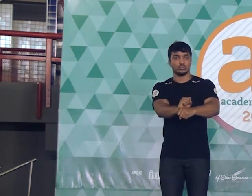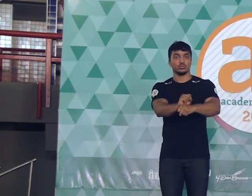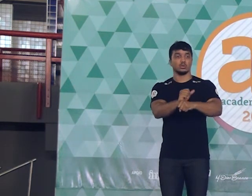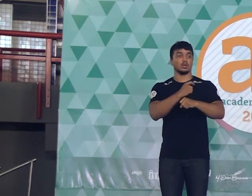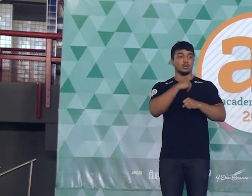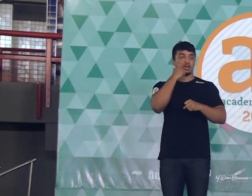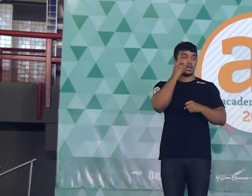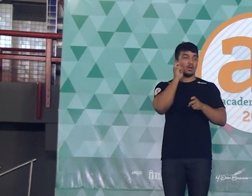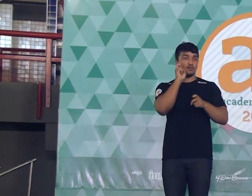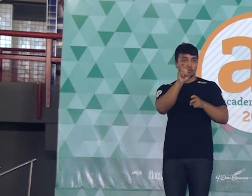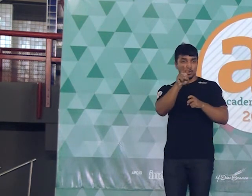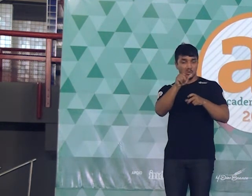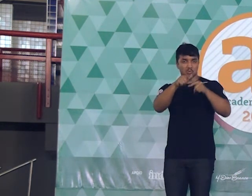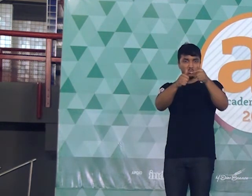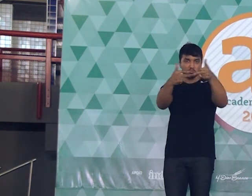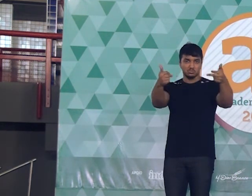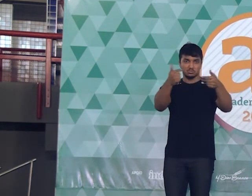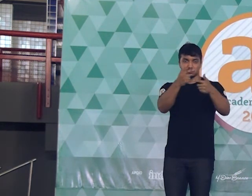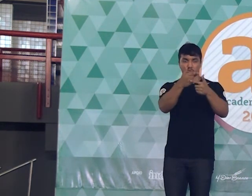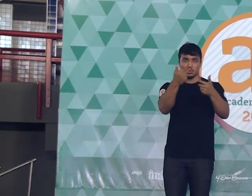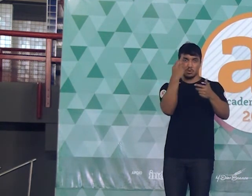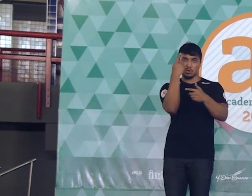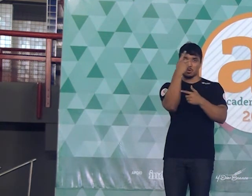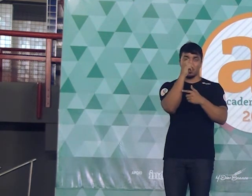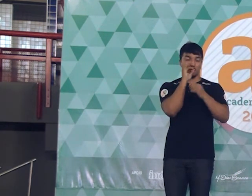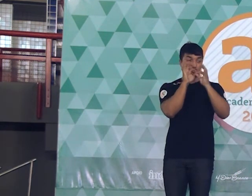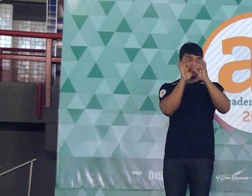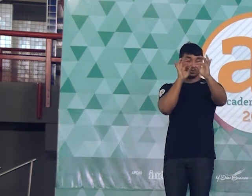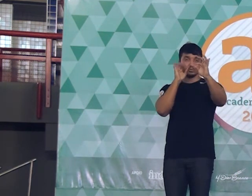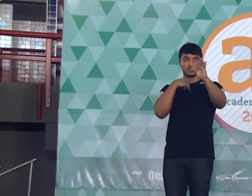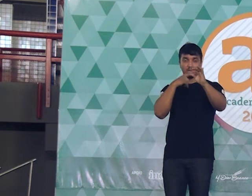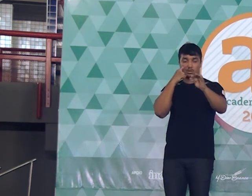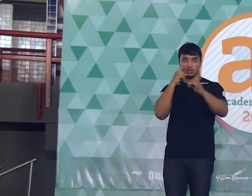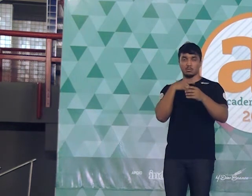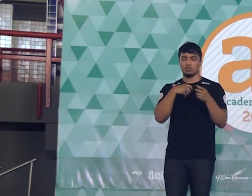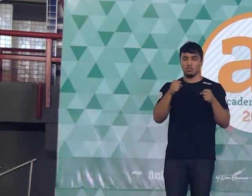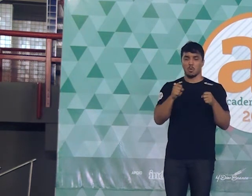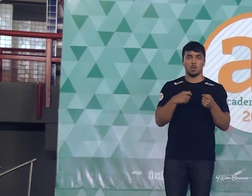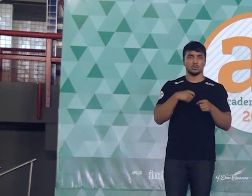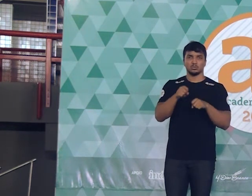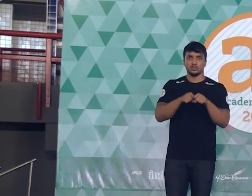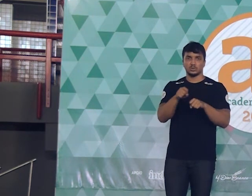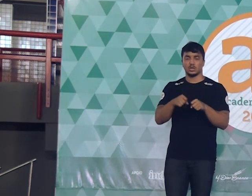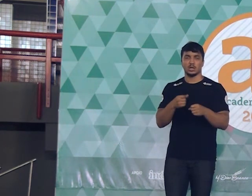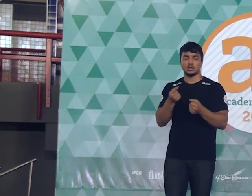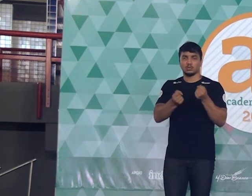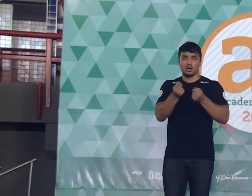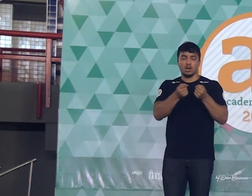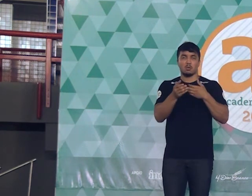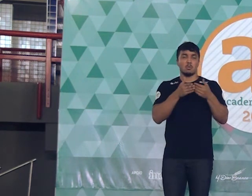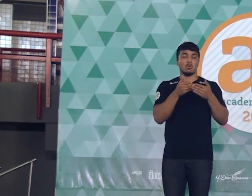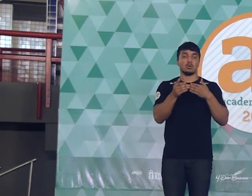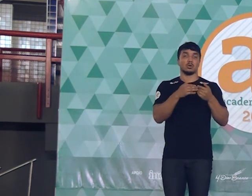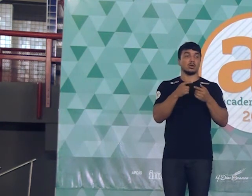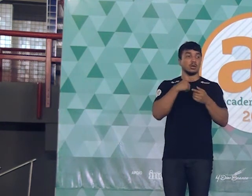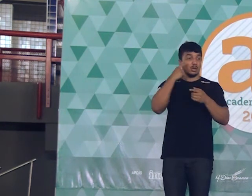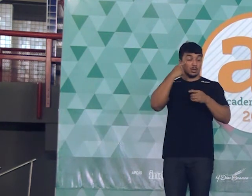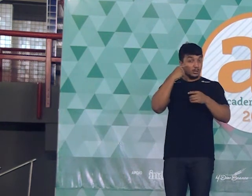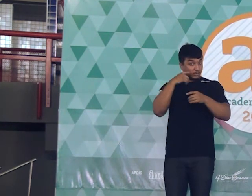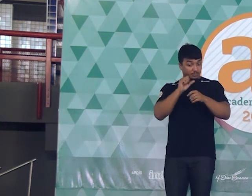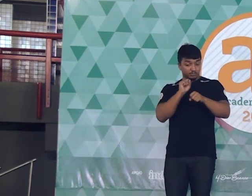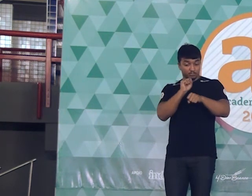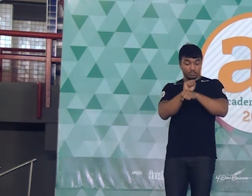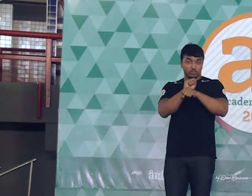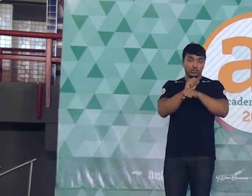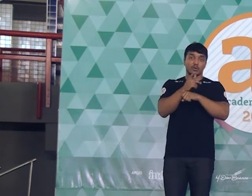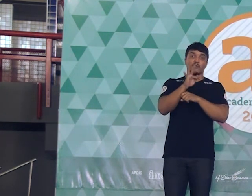Você viu um obstáculo, acionou os freios da moto, da bicicleta, do carro. Assim que você